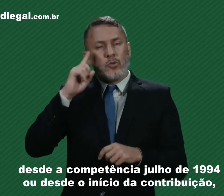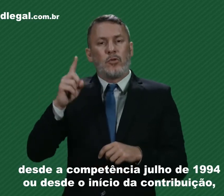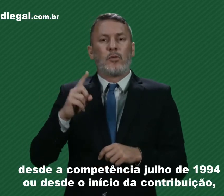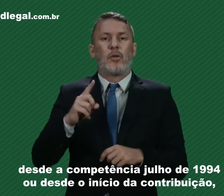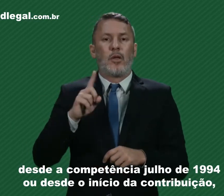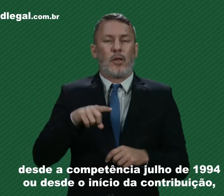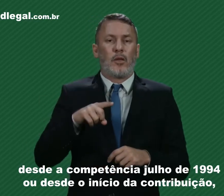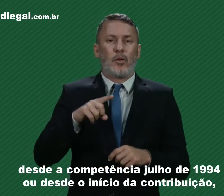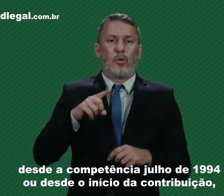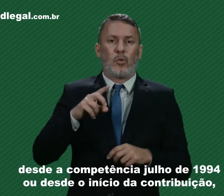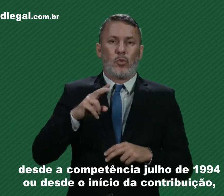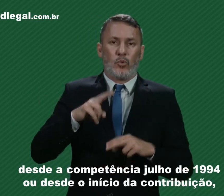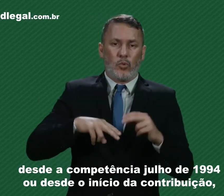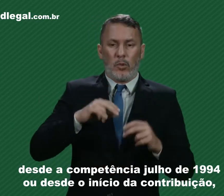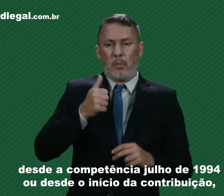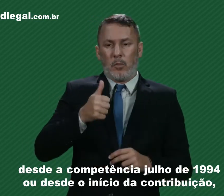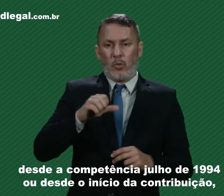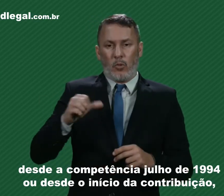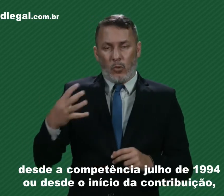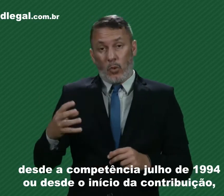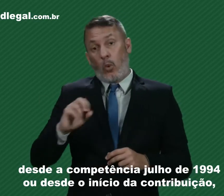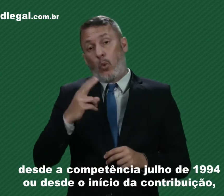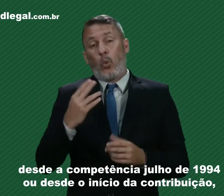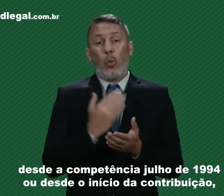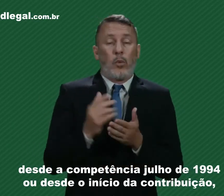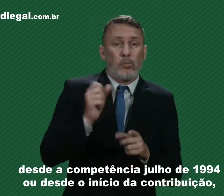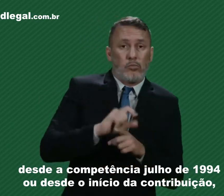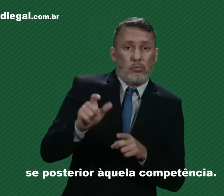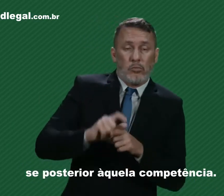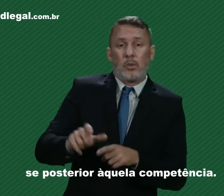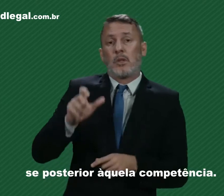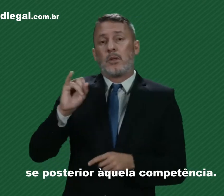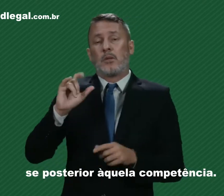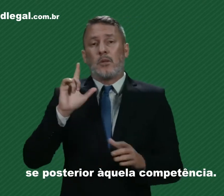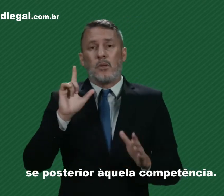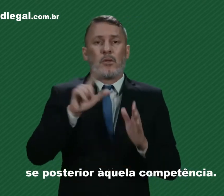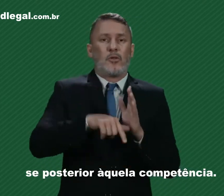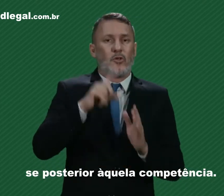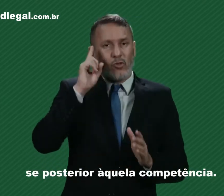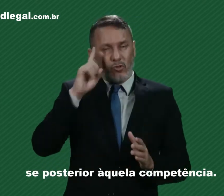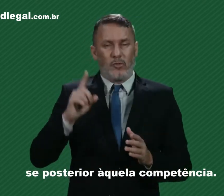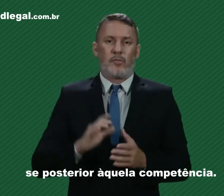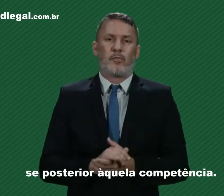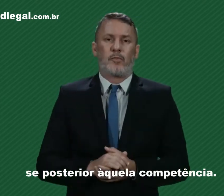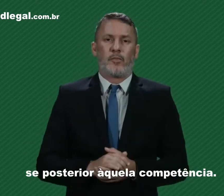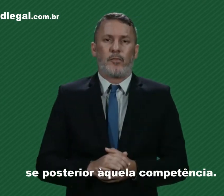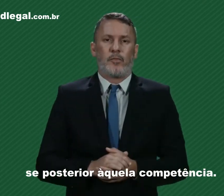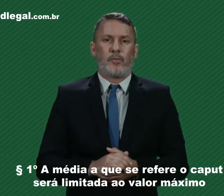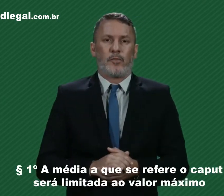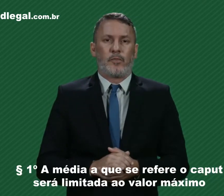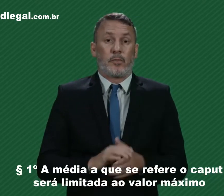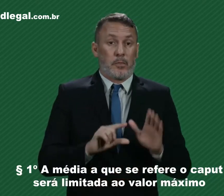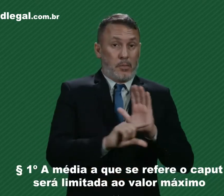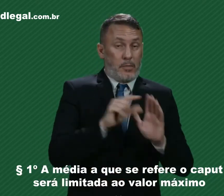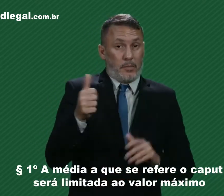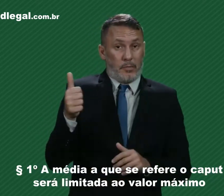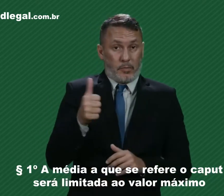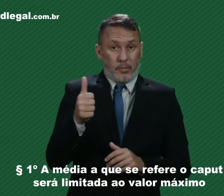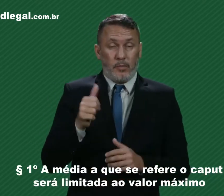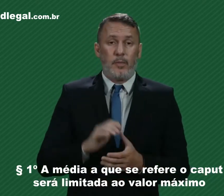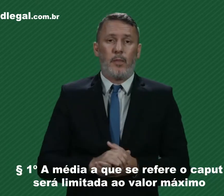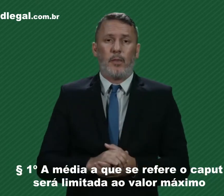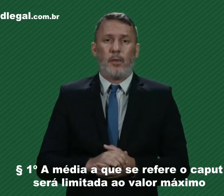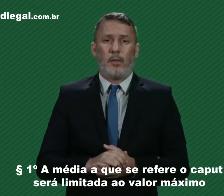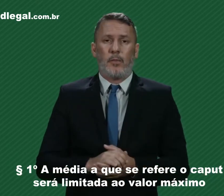de 1994 ou desde o início da contribuição, se posterior àquela competência. Parágrafo 1º.